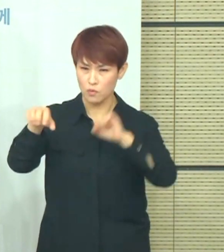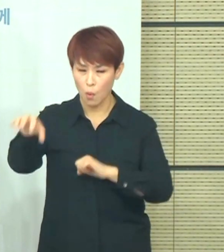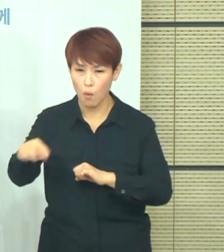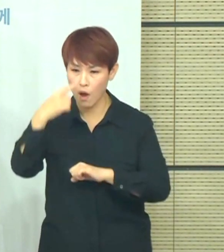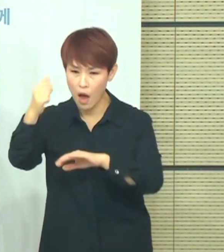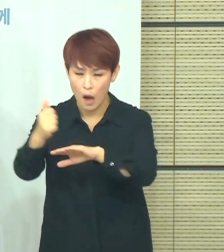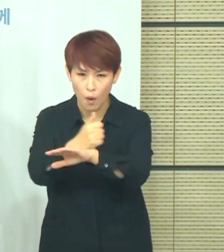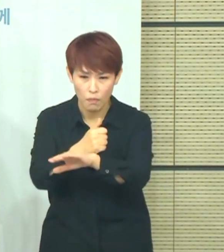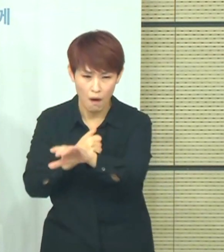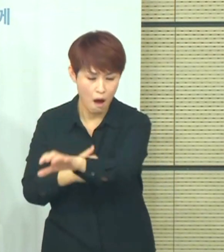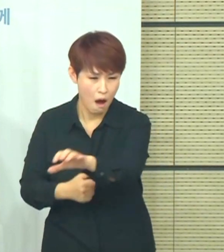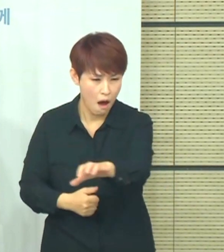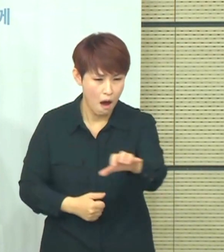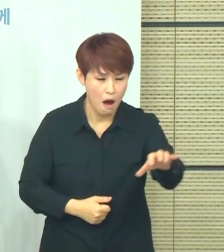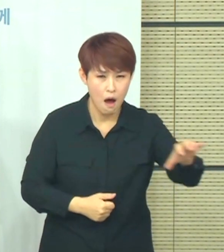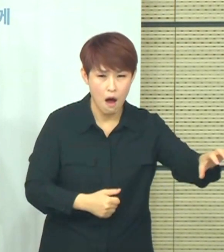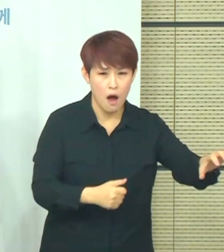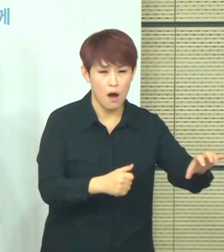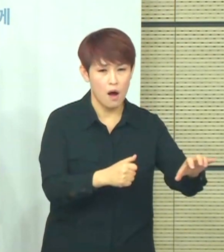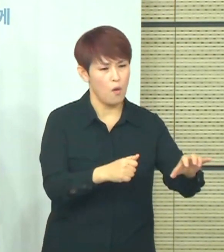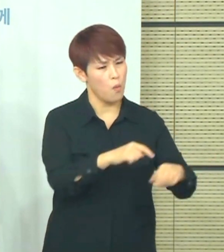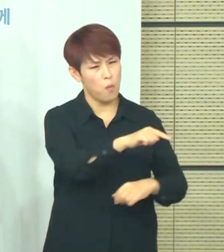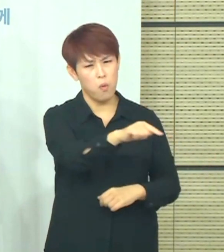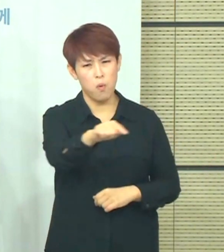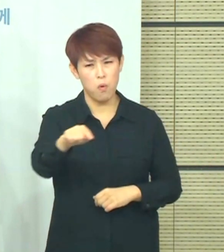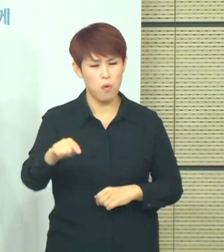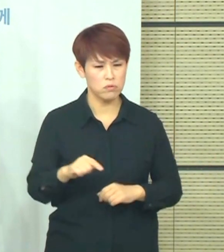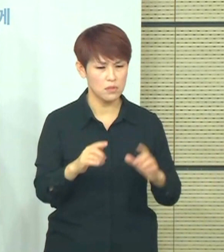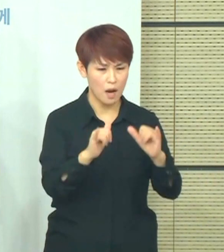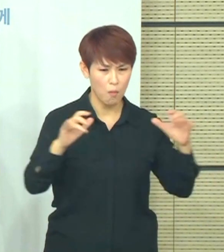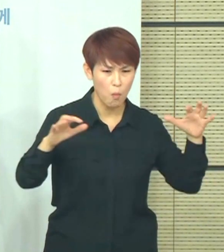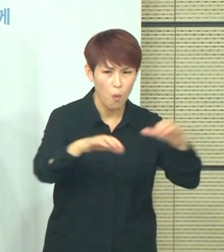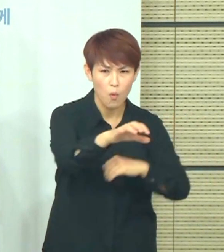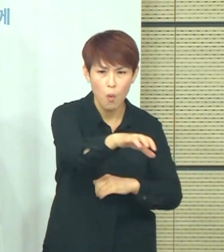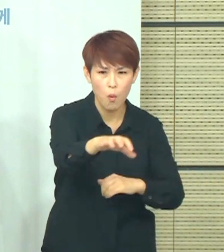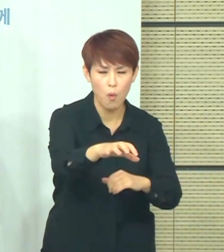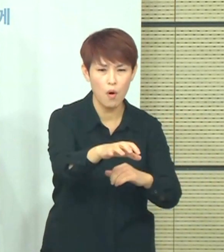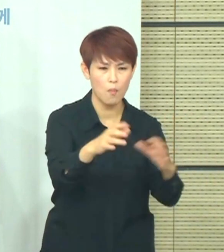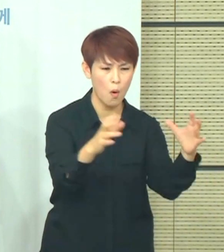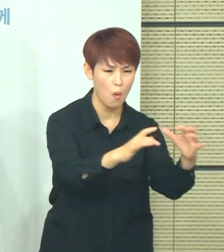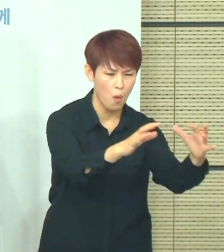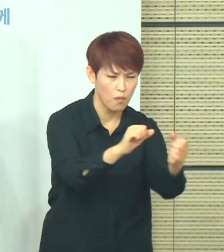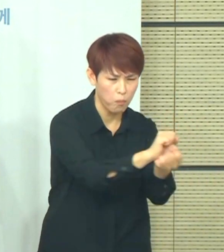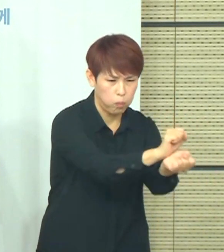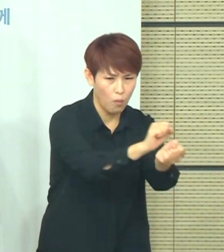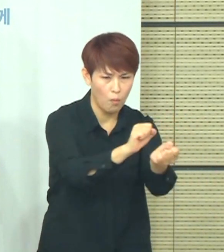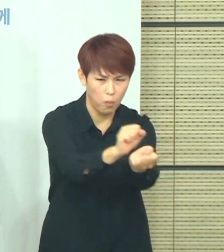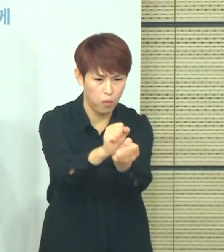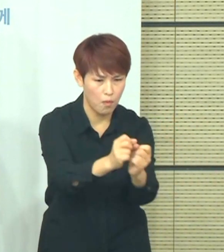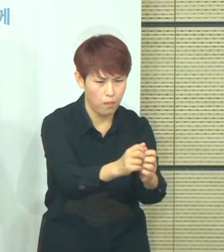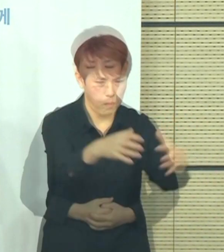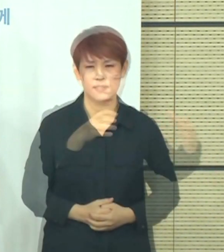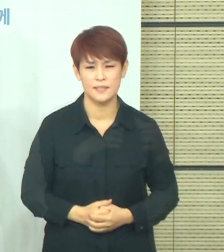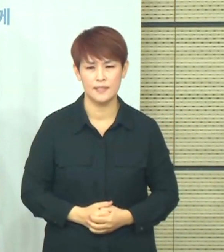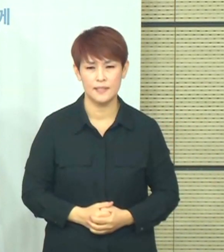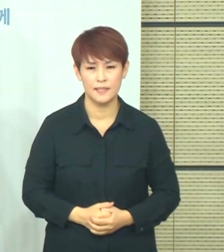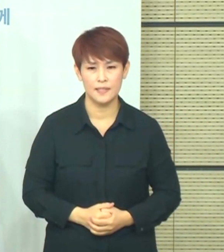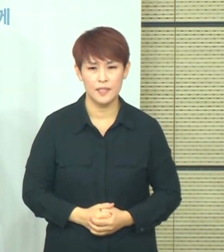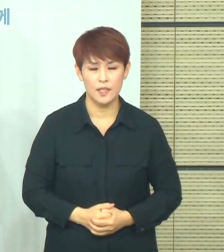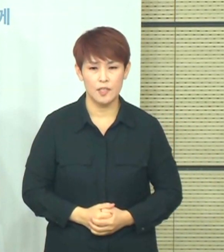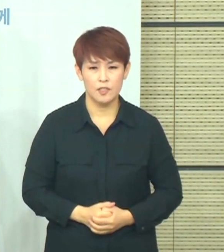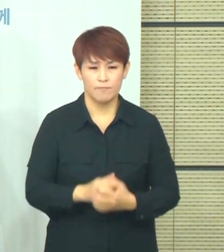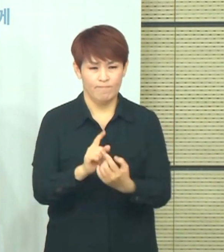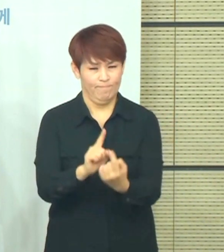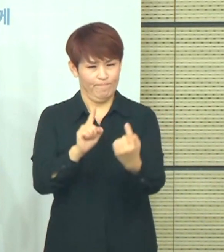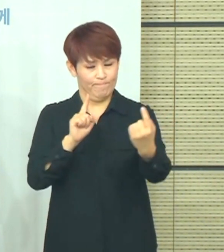학원 등 다양한 형태의 모임과 다중이용시설을 통해 집단 감염이 발생하고 있습니다.